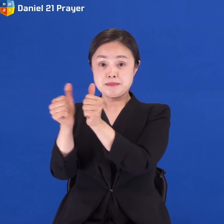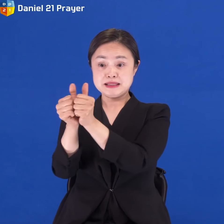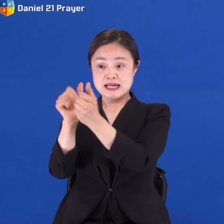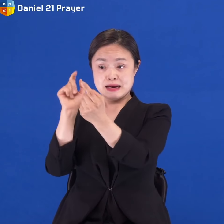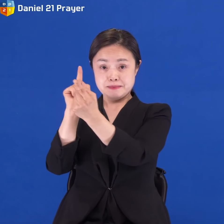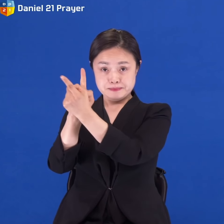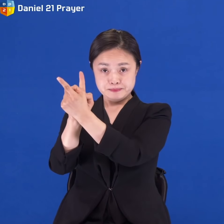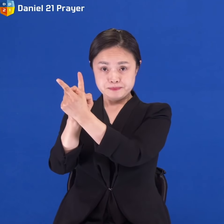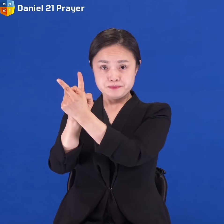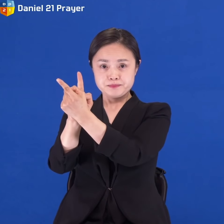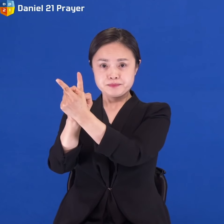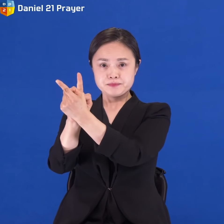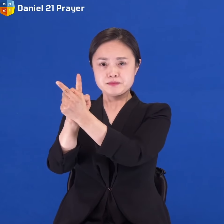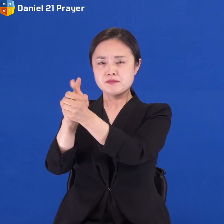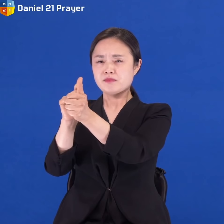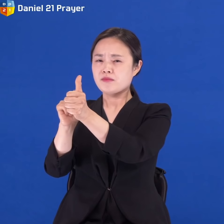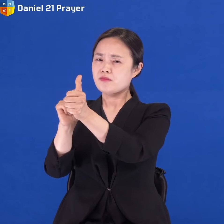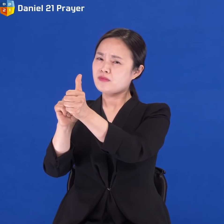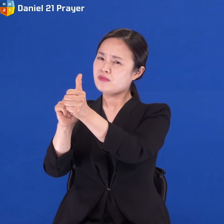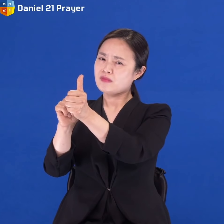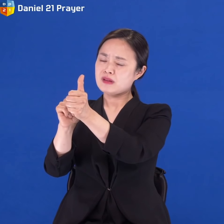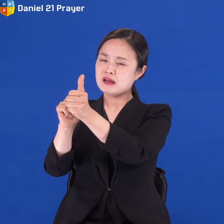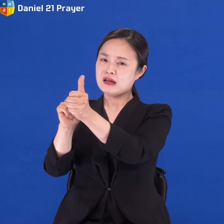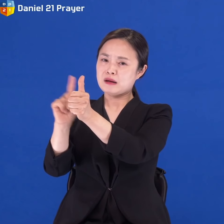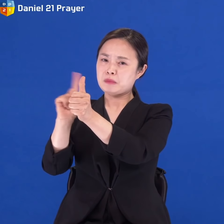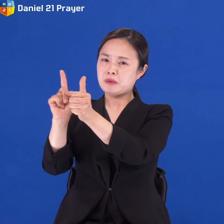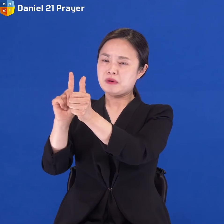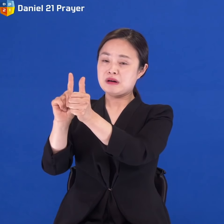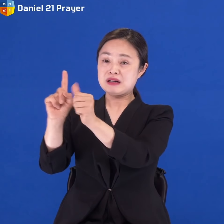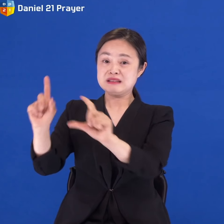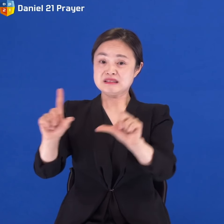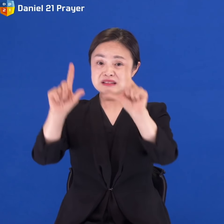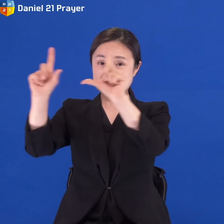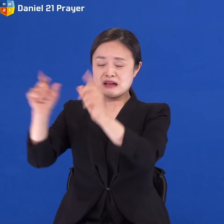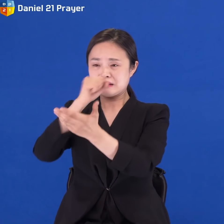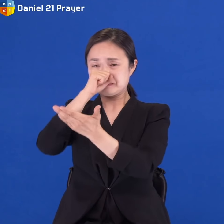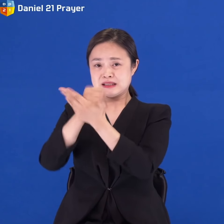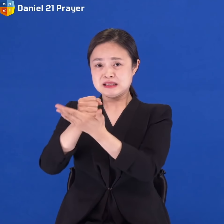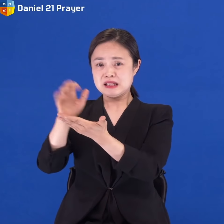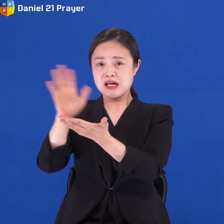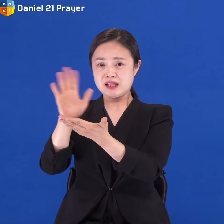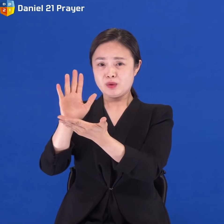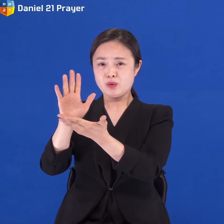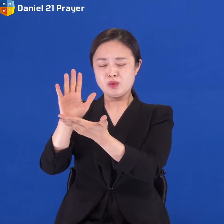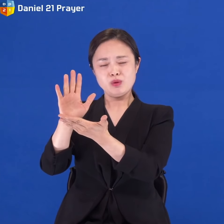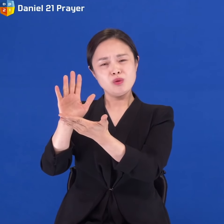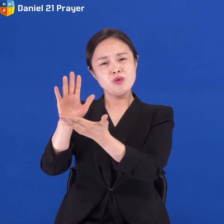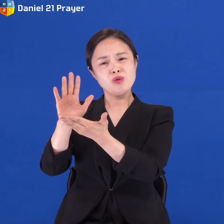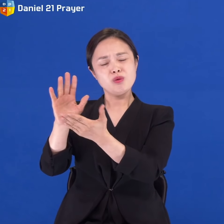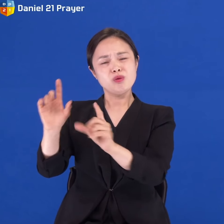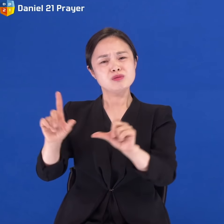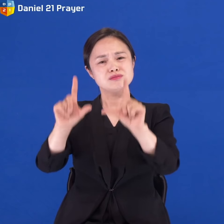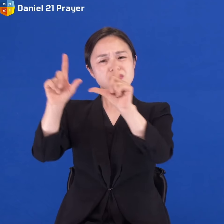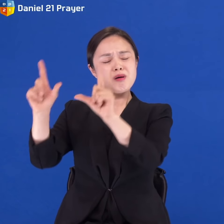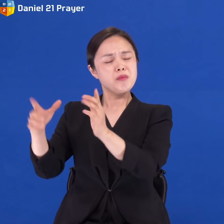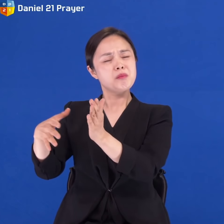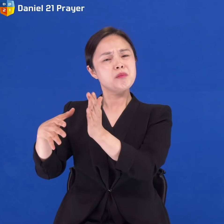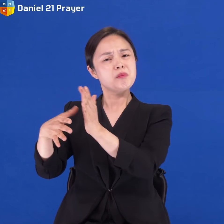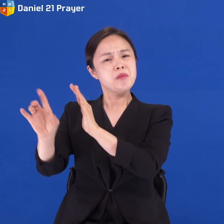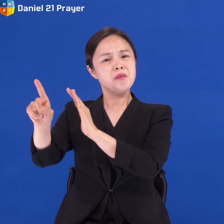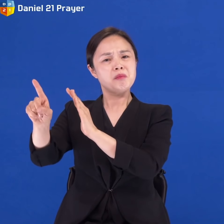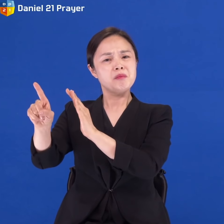교제는 일반적인 평범한 행복을 향한 여자의 출발이 아니었습니다.